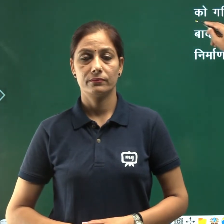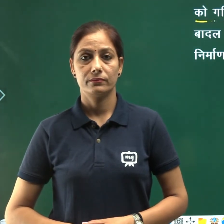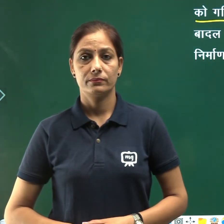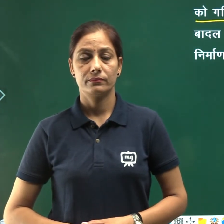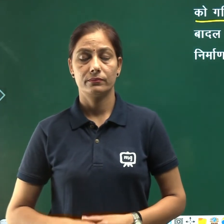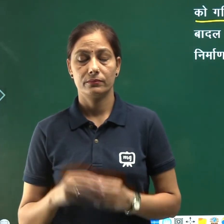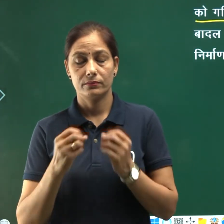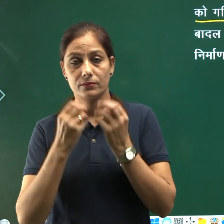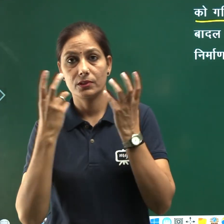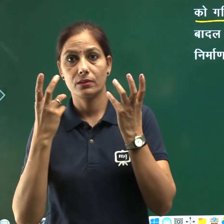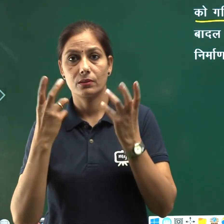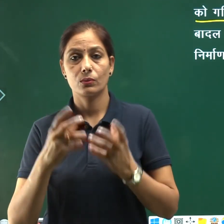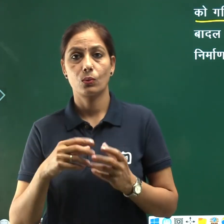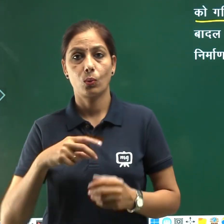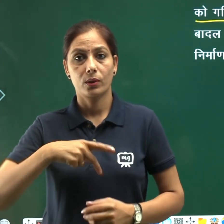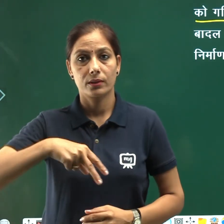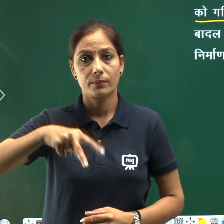चेतन को गति प्रदान करने वाले हैं।